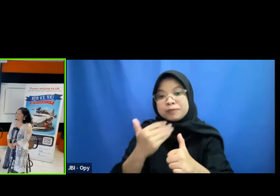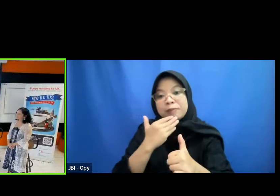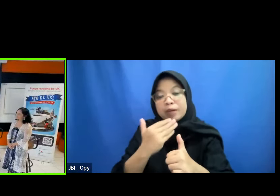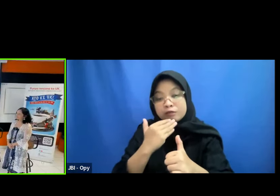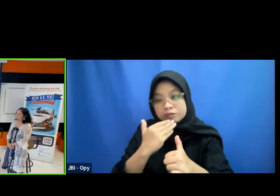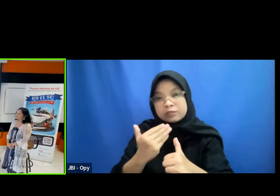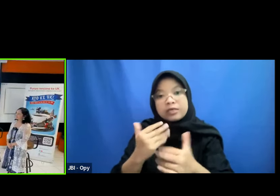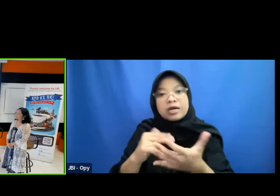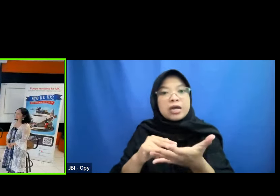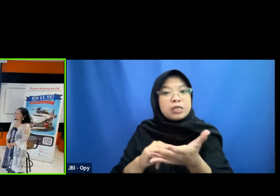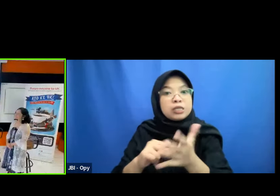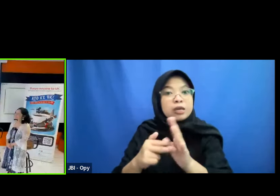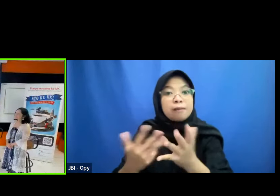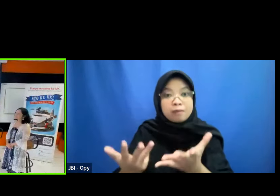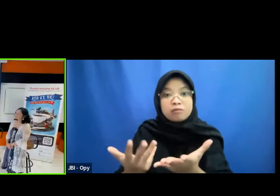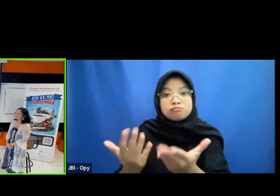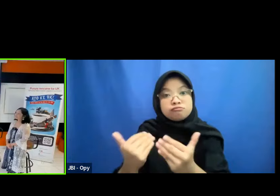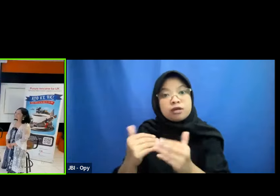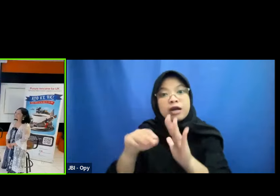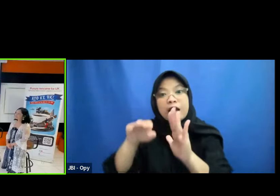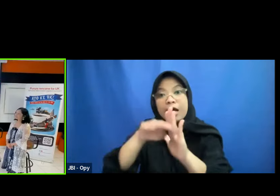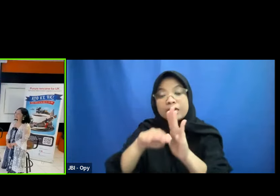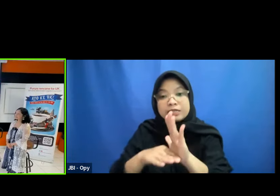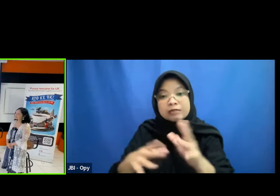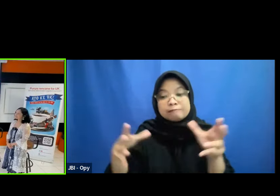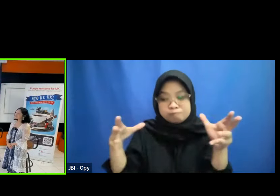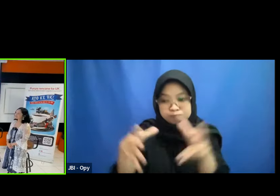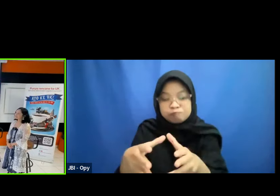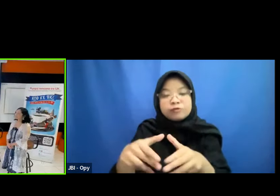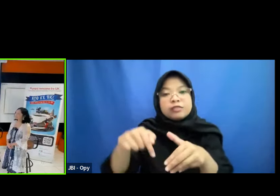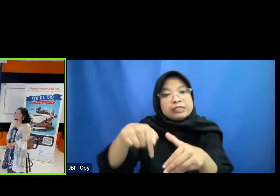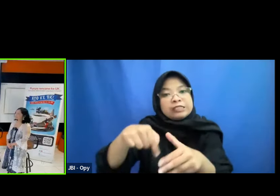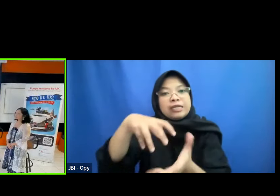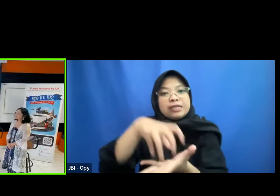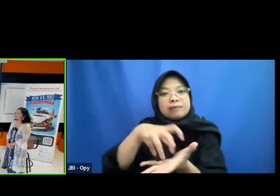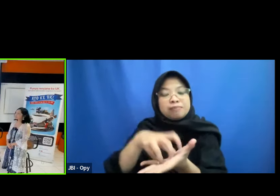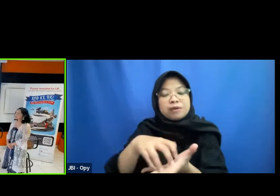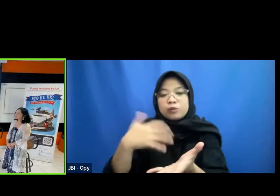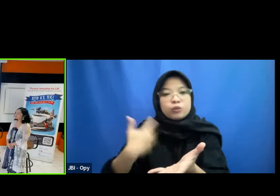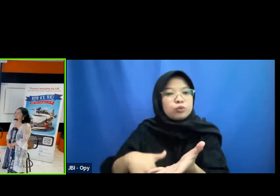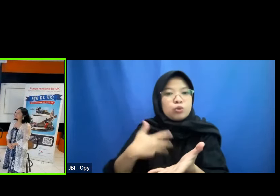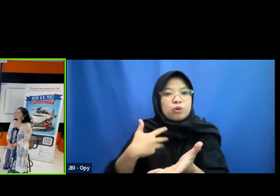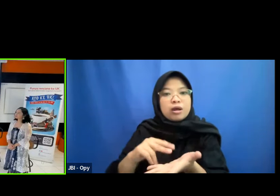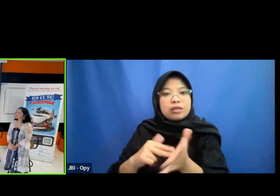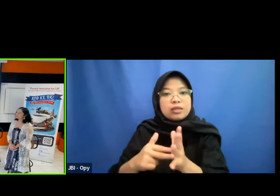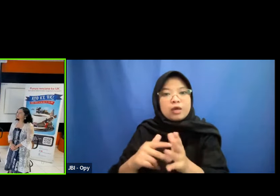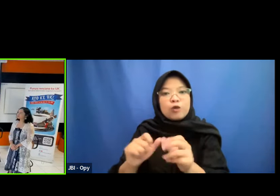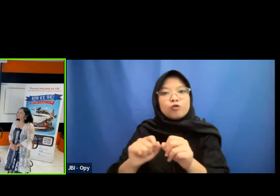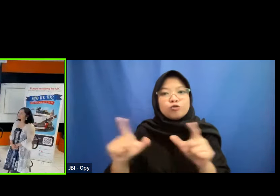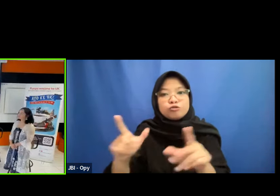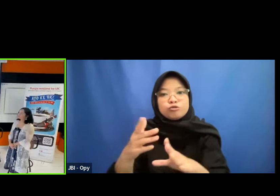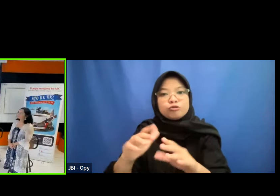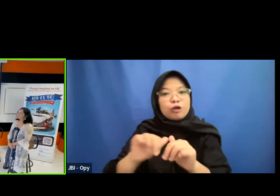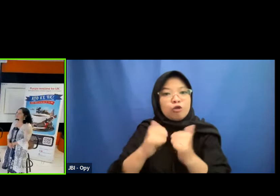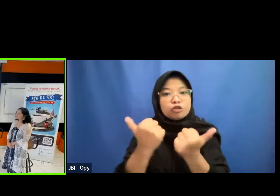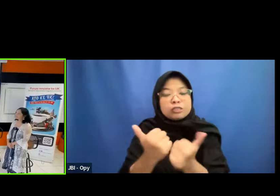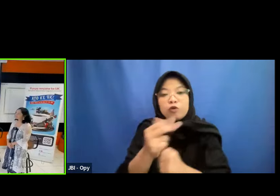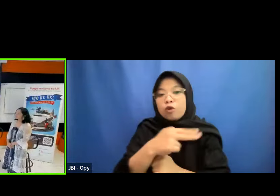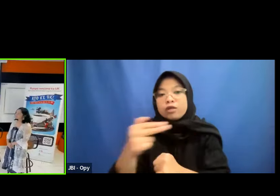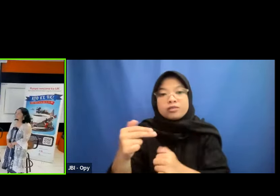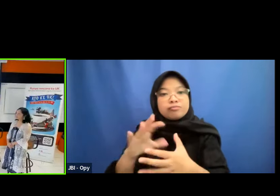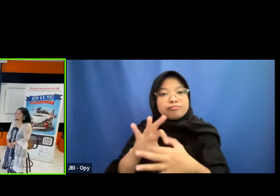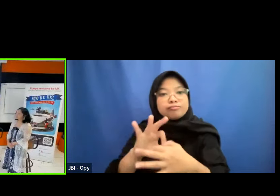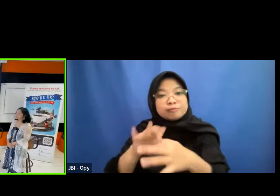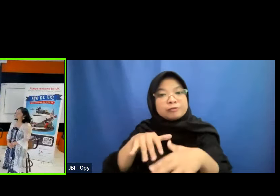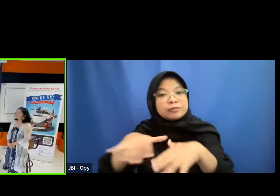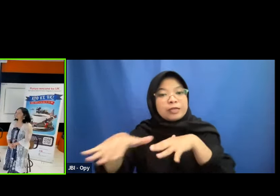sudah berkenan untuk membuat acaranya di sini bagi kami ituening Alum assoation Indonesia tuh salah satu partner